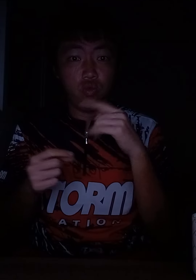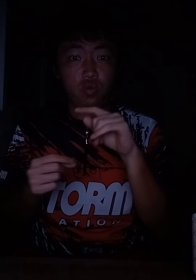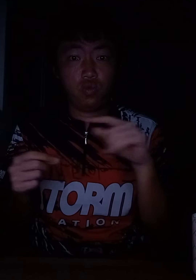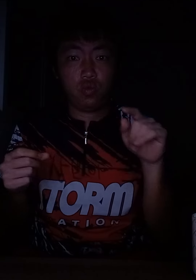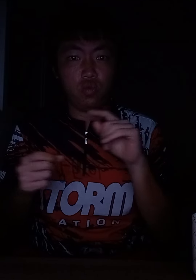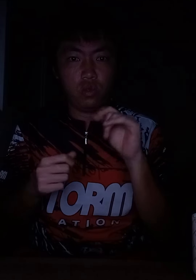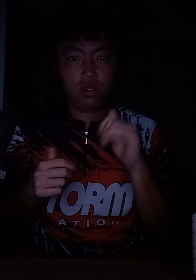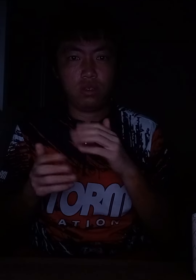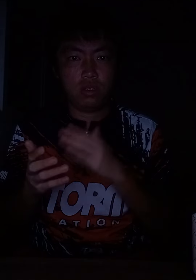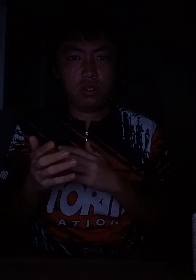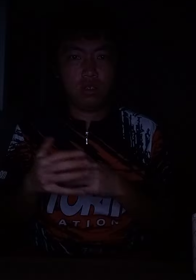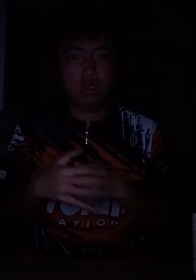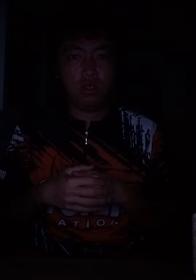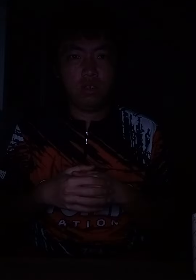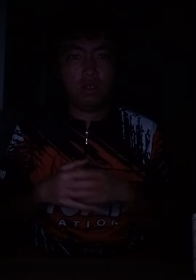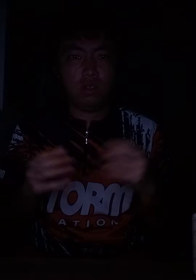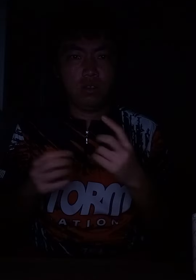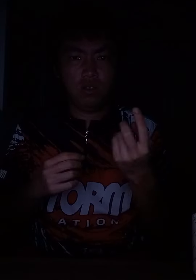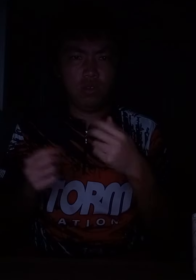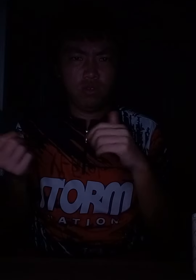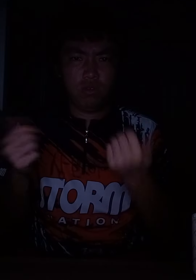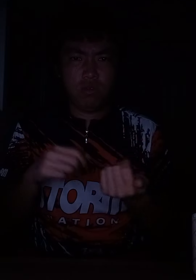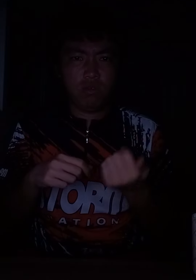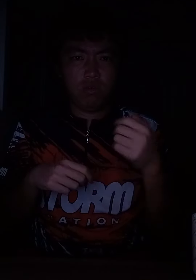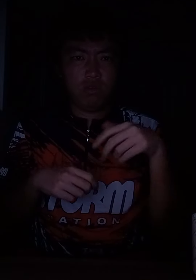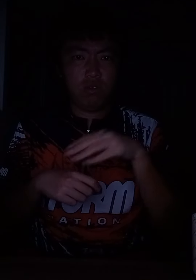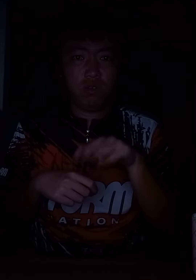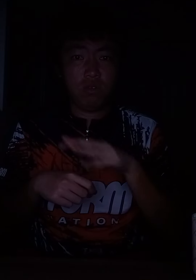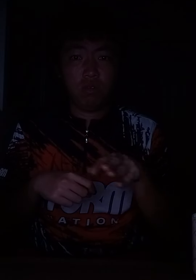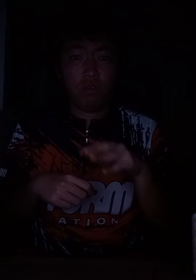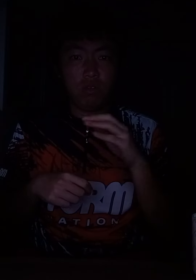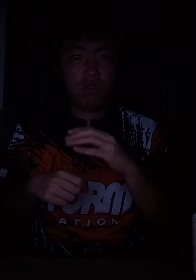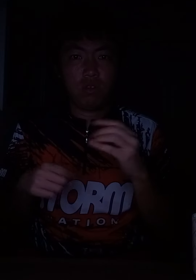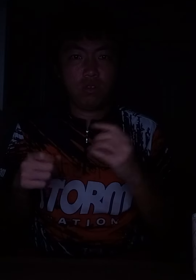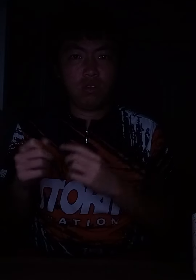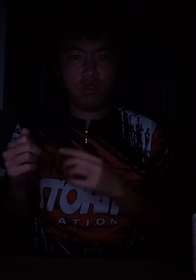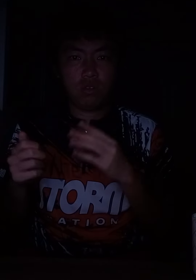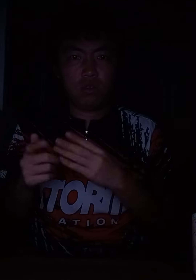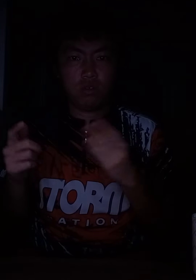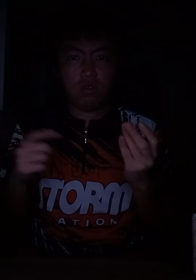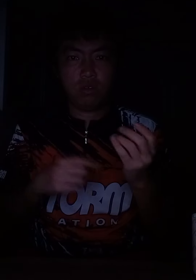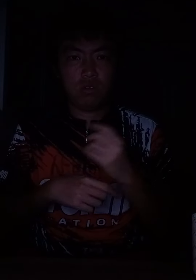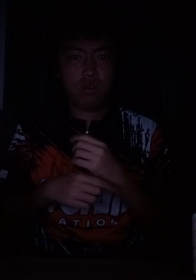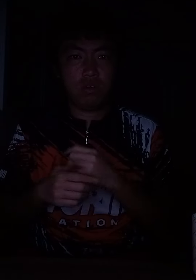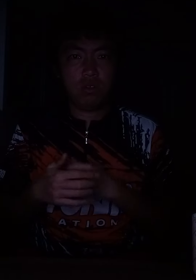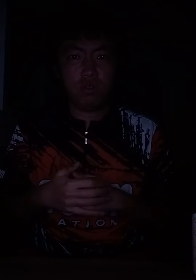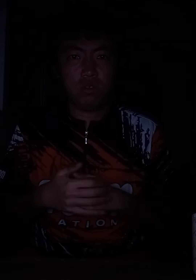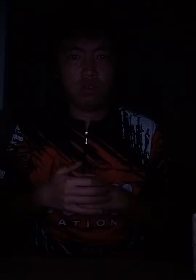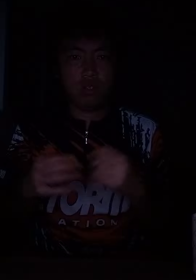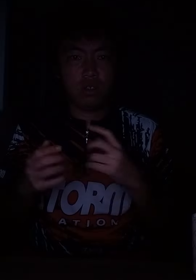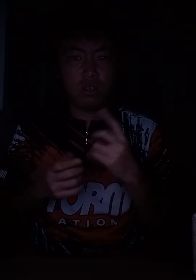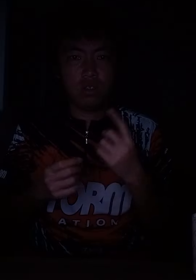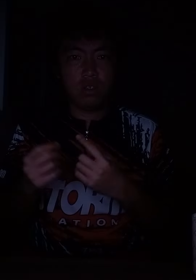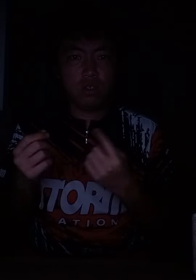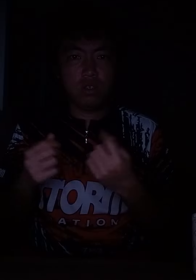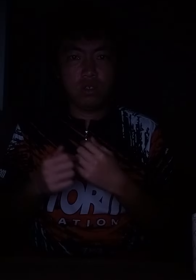2차례 찹니다. 넘어지니까 고위급 요원하고 함께 흉기를 떨어뜨린 흉기를 뺏고 그 다음에 제압을 해서 5분 후에 경찰에